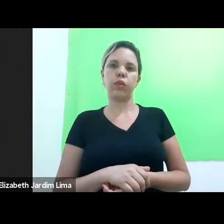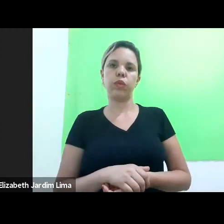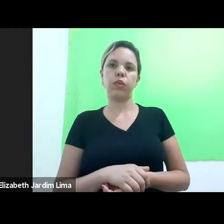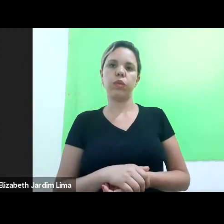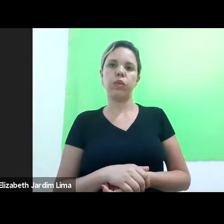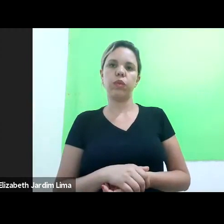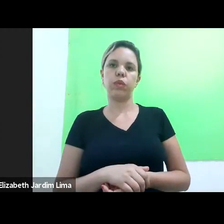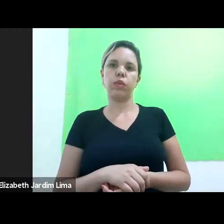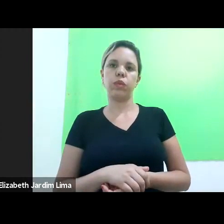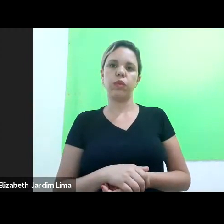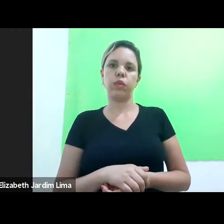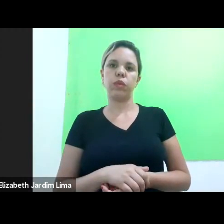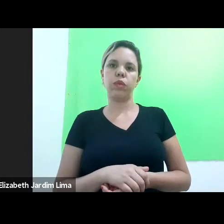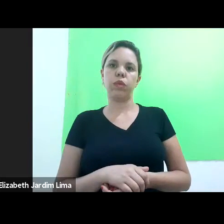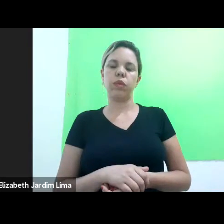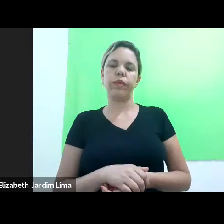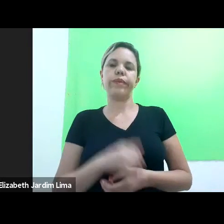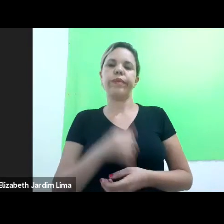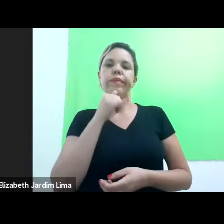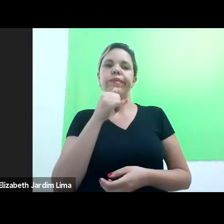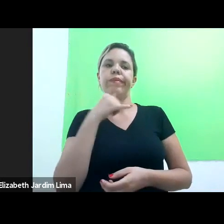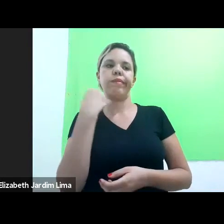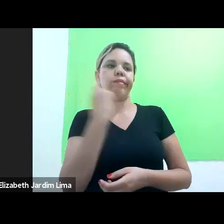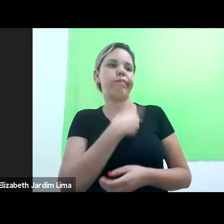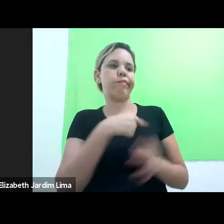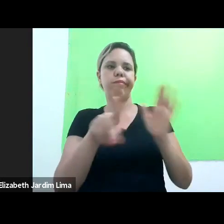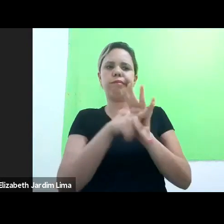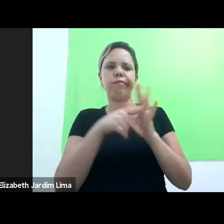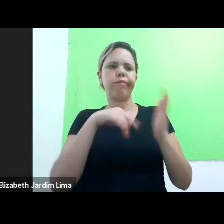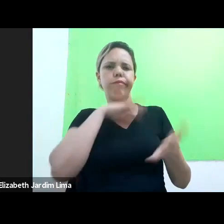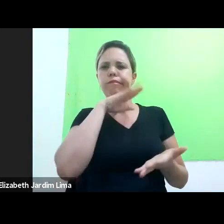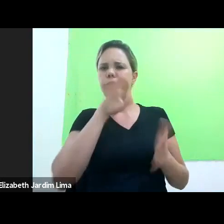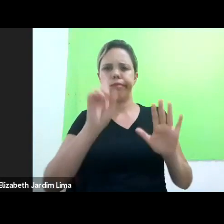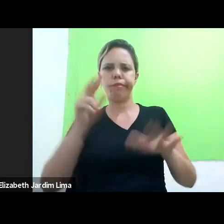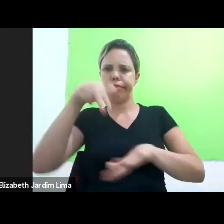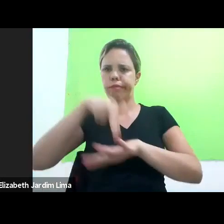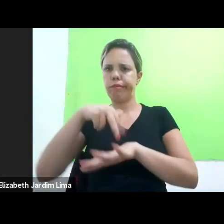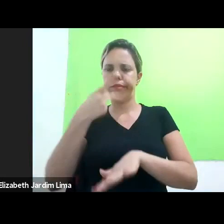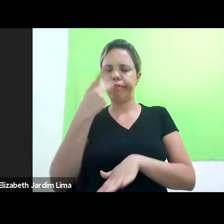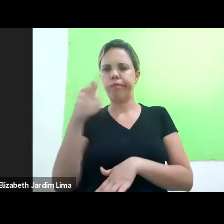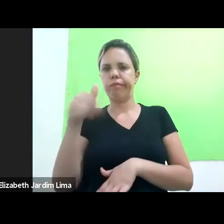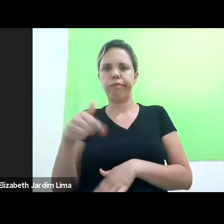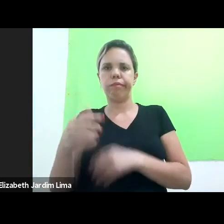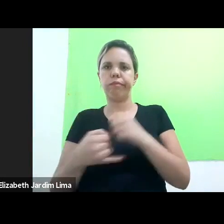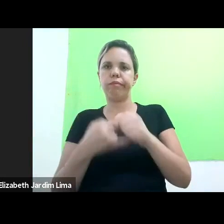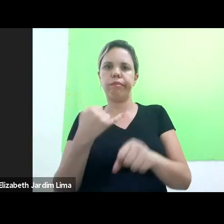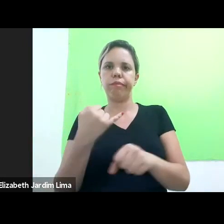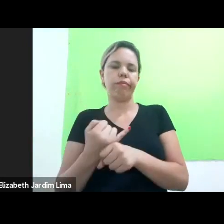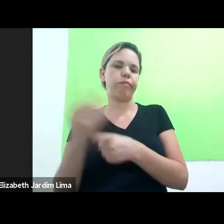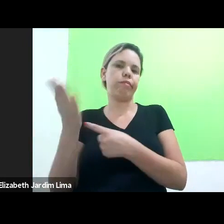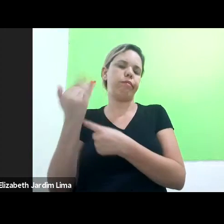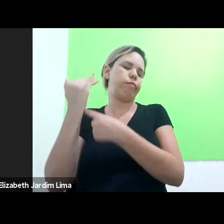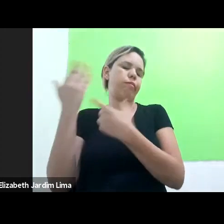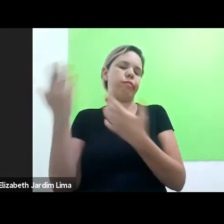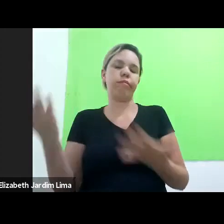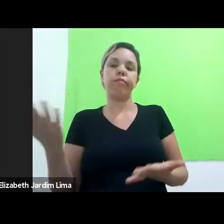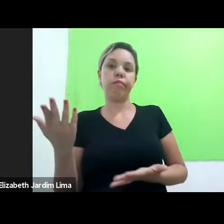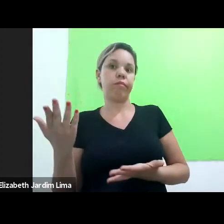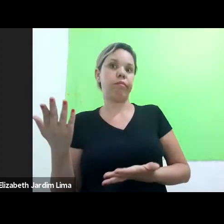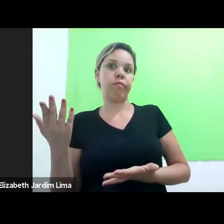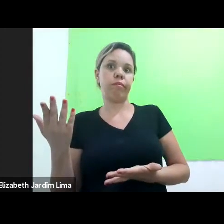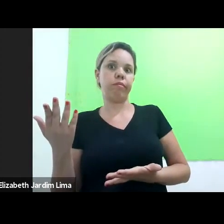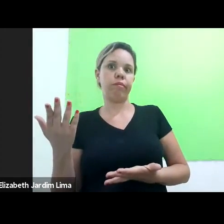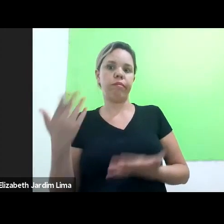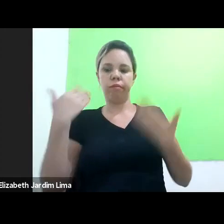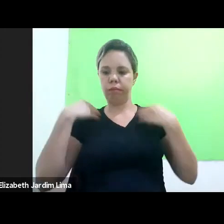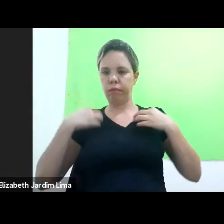a condição de selvagens, ou pelo fato de eu estar aqui hoje usando meios eletrônicos, internet, estar de